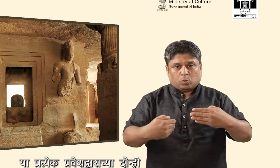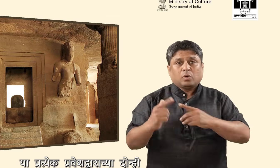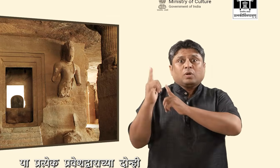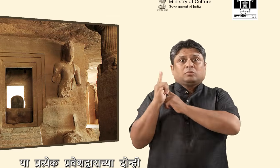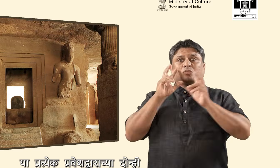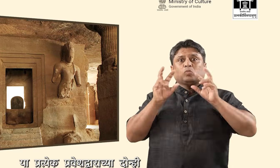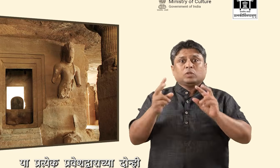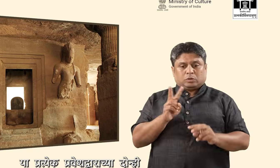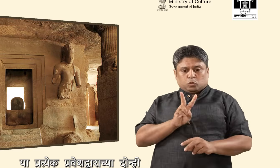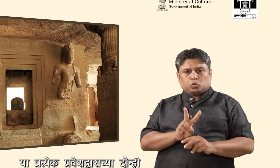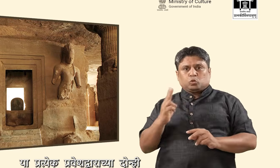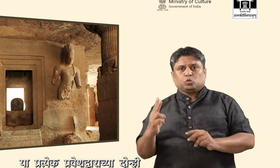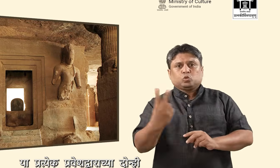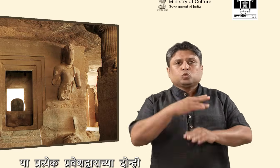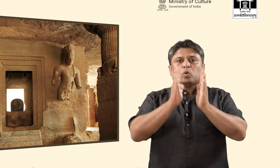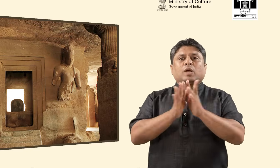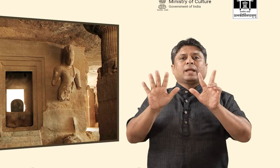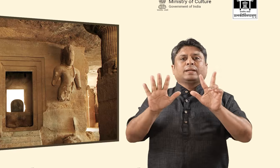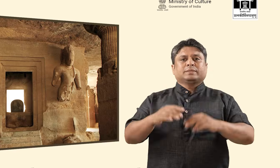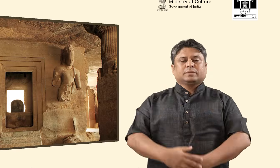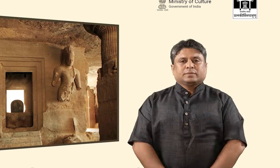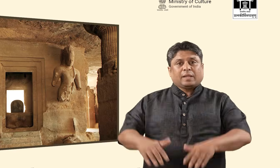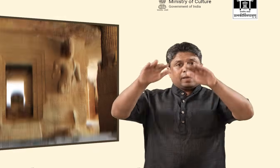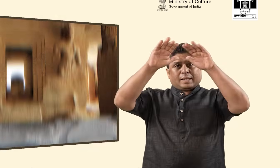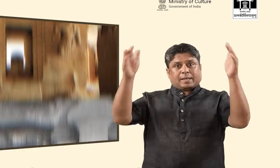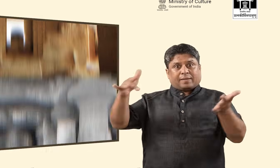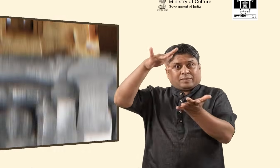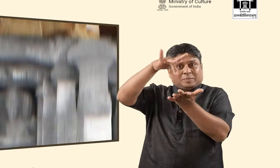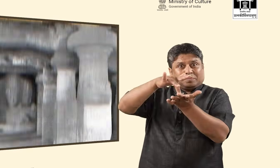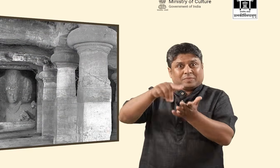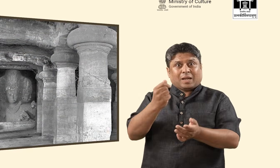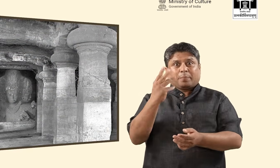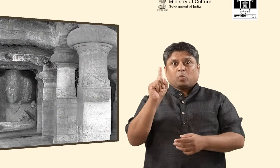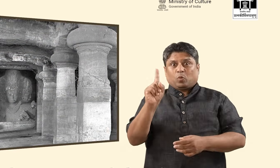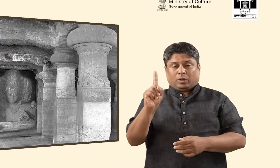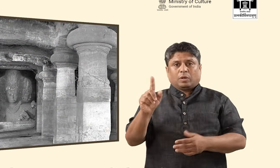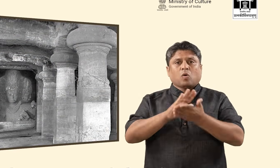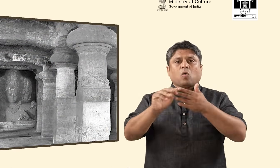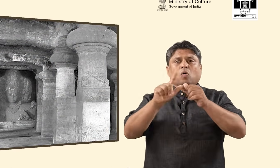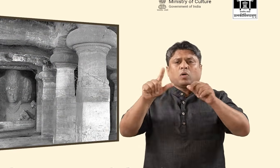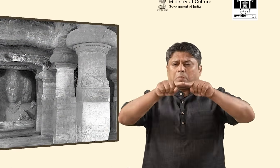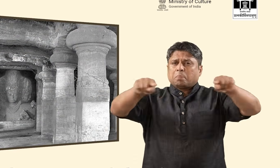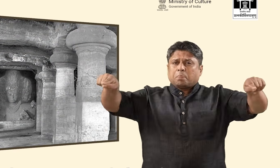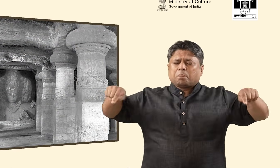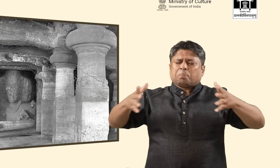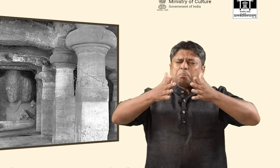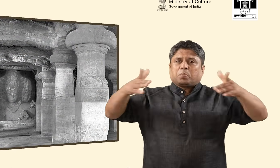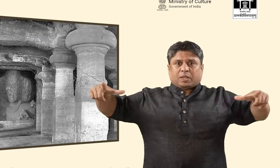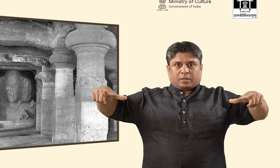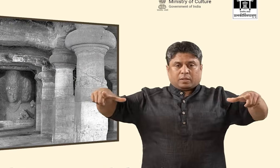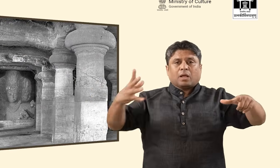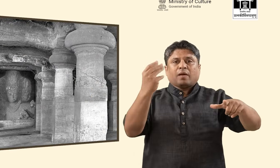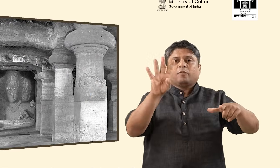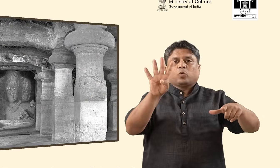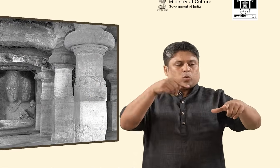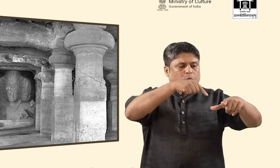प्रत्येक प्रवेशद्वाराच्या दोन्ही बाजूंना एक याप्रमाणे 8 द्वारपाल सुद्धा आहेत. या विशाल सभागृहाच्या 4ही